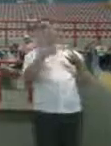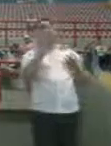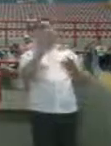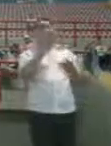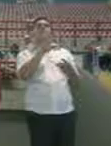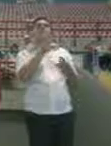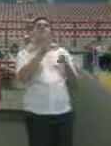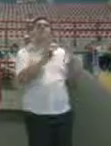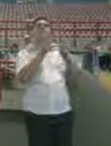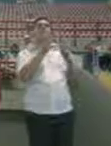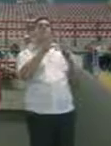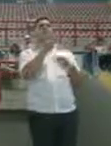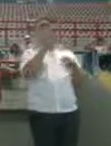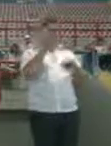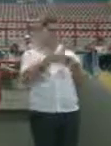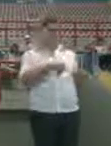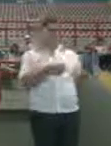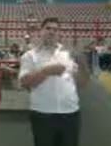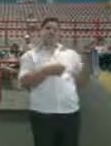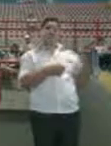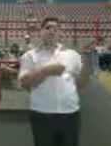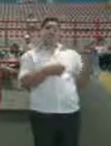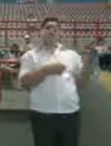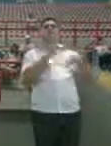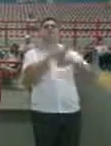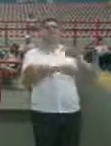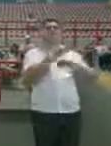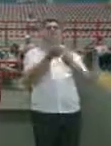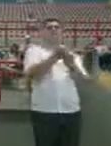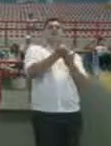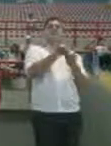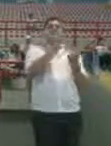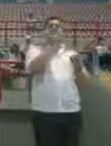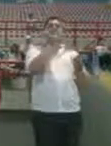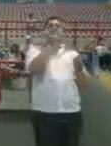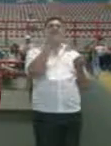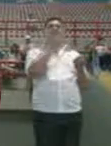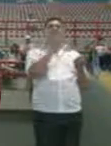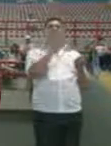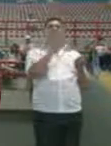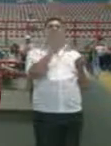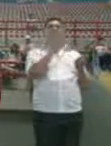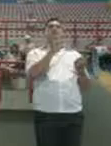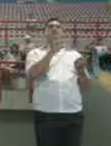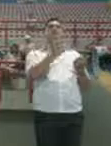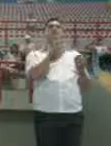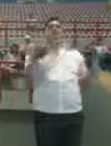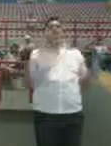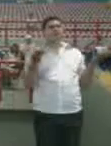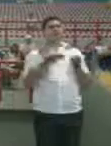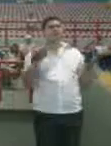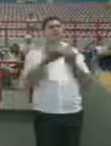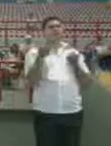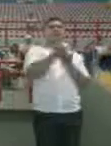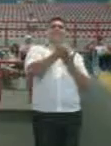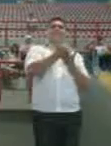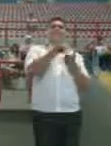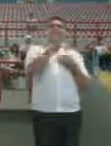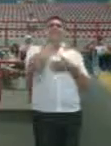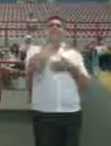Terceira revolução é que nós não conseguimos ainda substituir o petróleo. Né? O petróleo ainda é o produto, em certa forma,